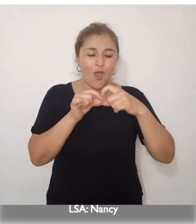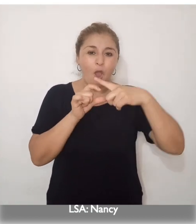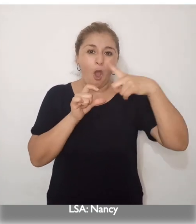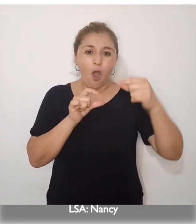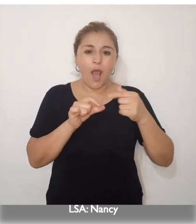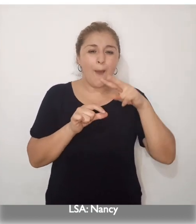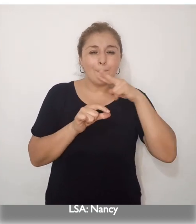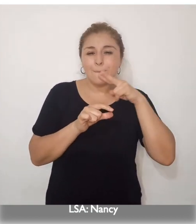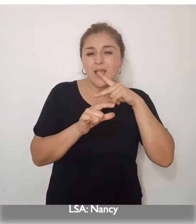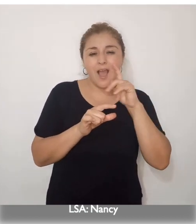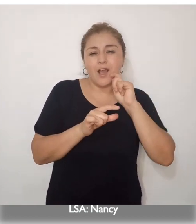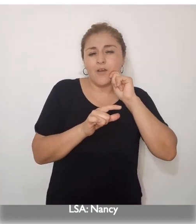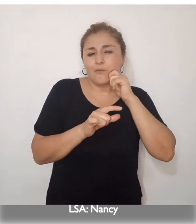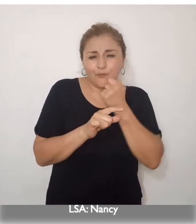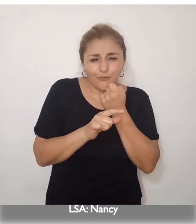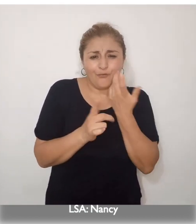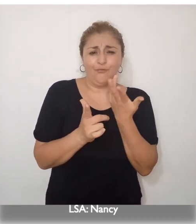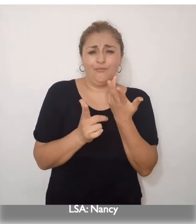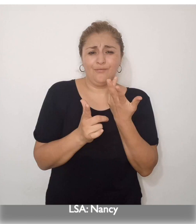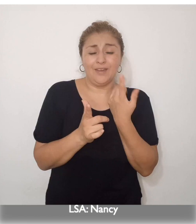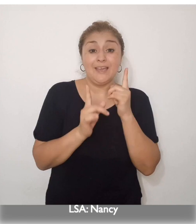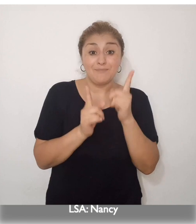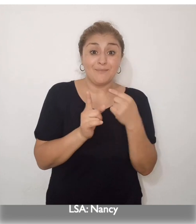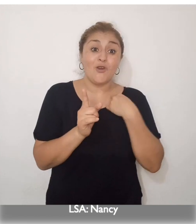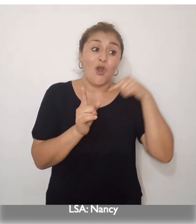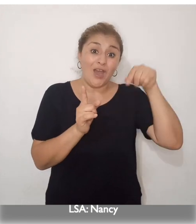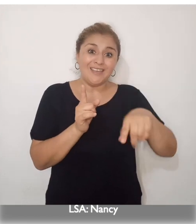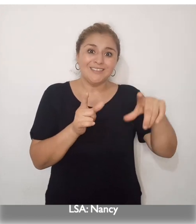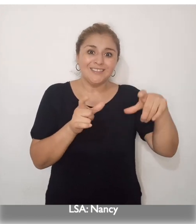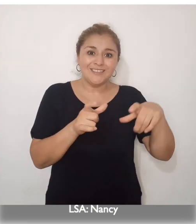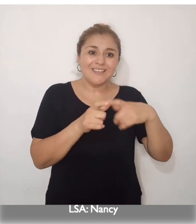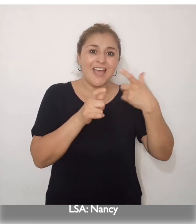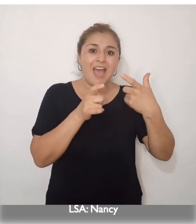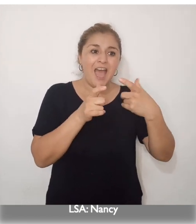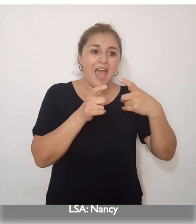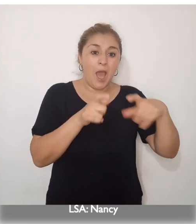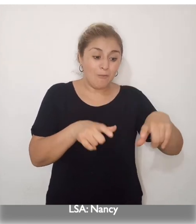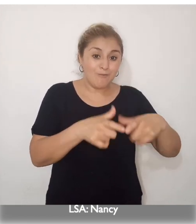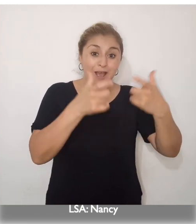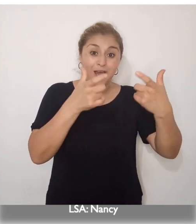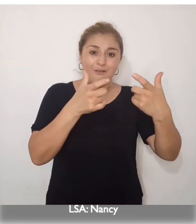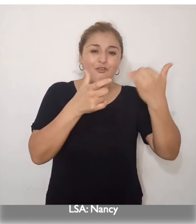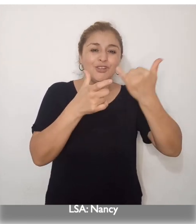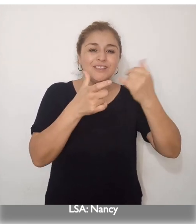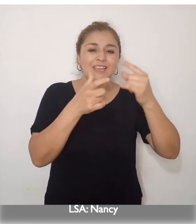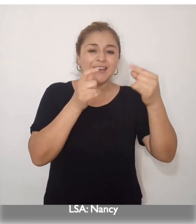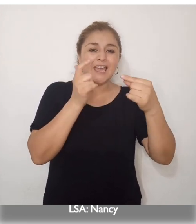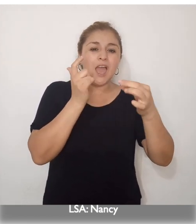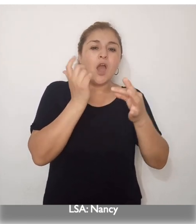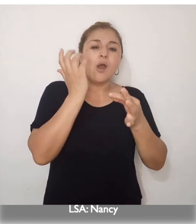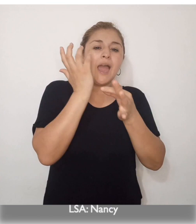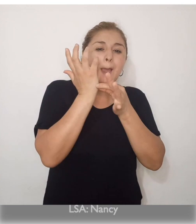y por otro lado el grateus Tiene espinas muy puntiagudas y filosas